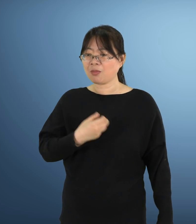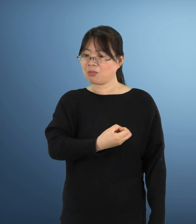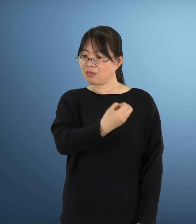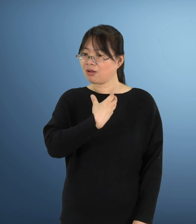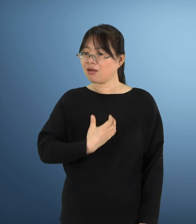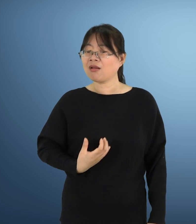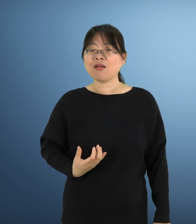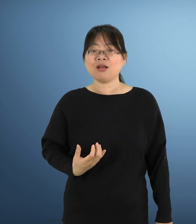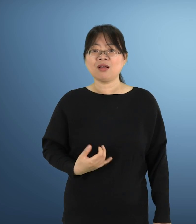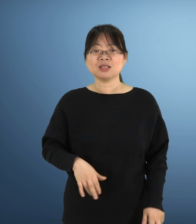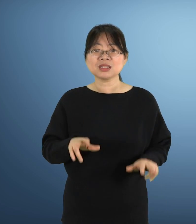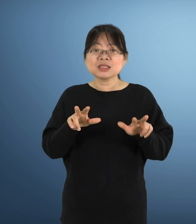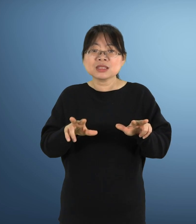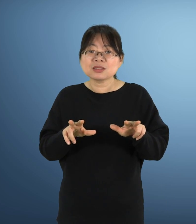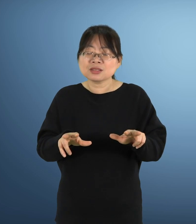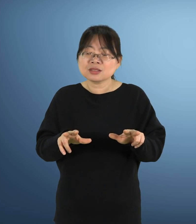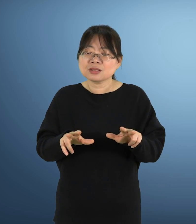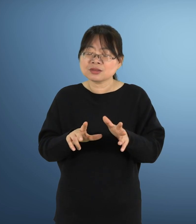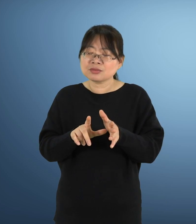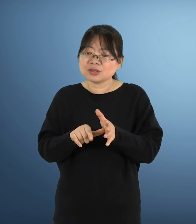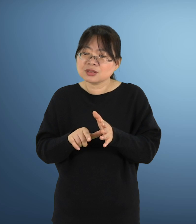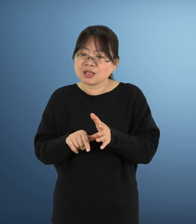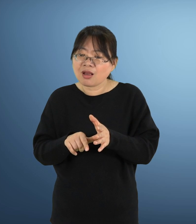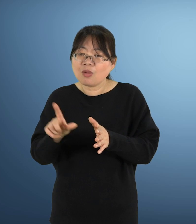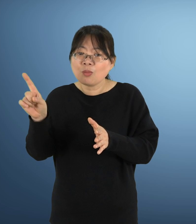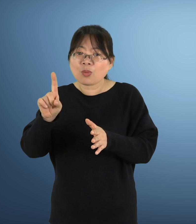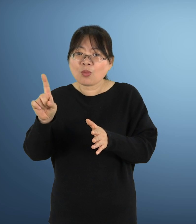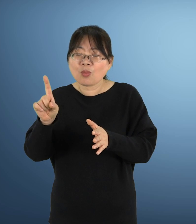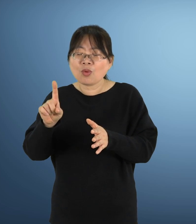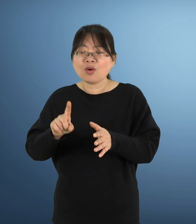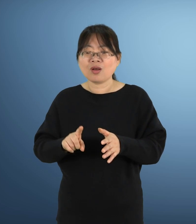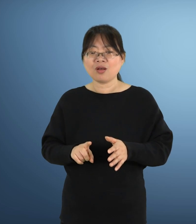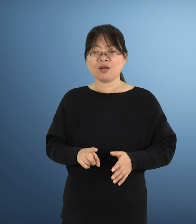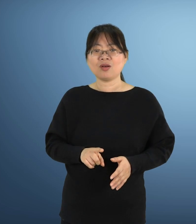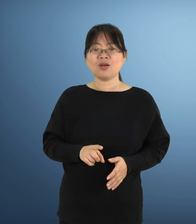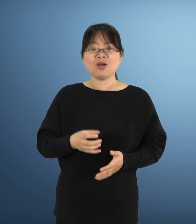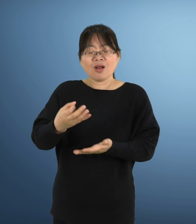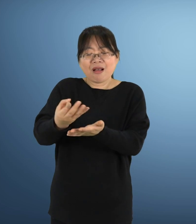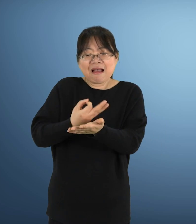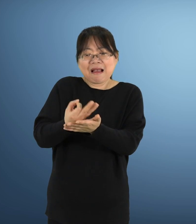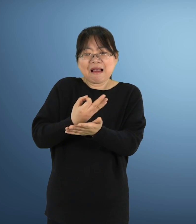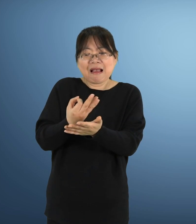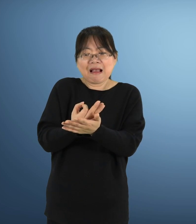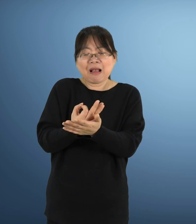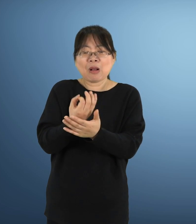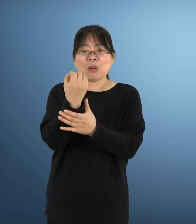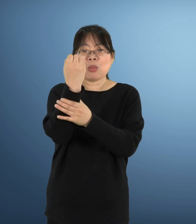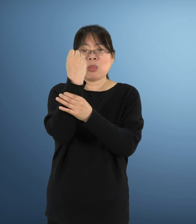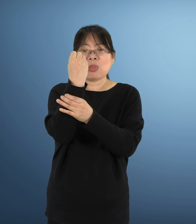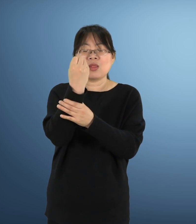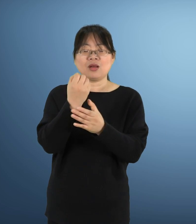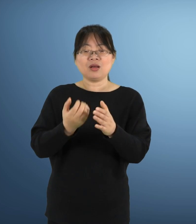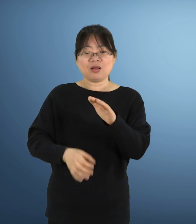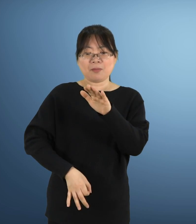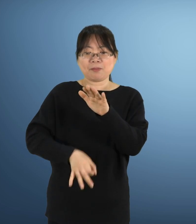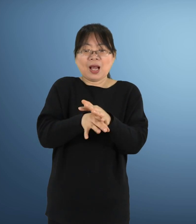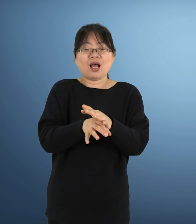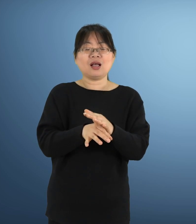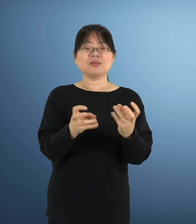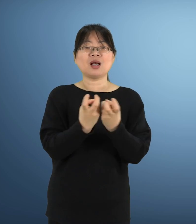지금 이 시대에 살면서 목돈 벌 수 있는 길이 전부 그 길밖에